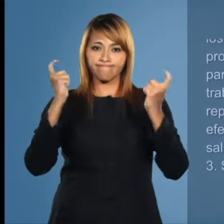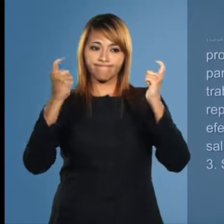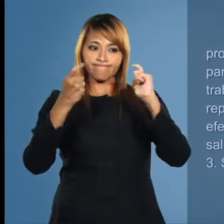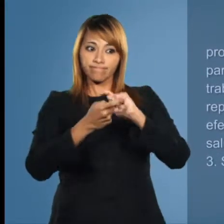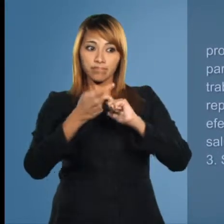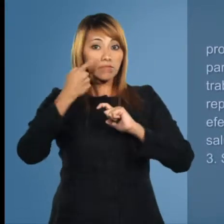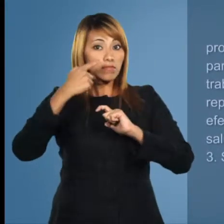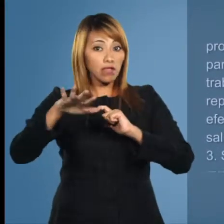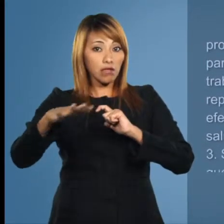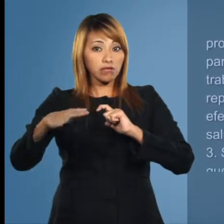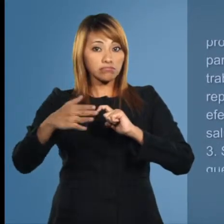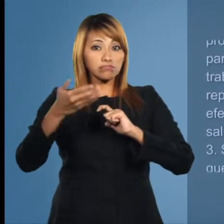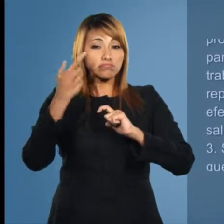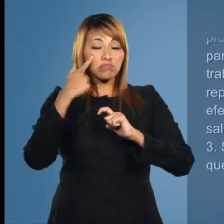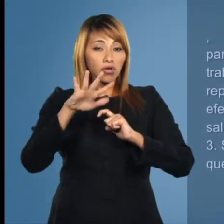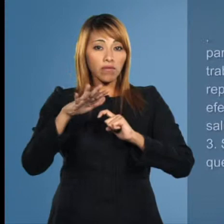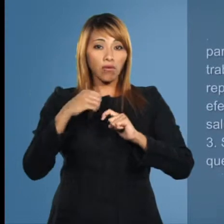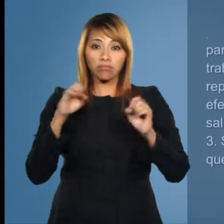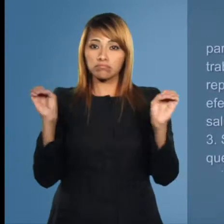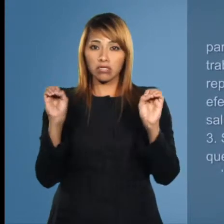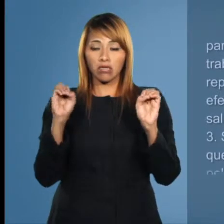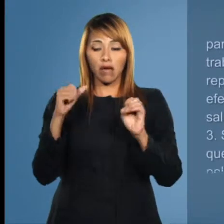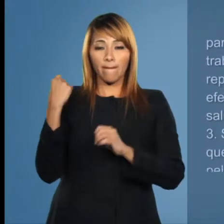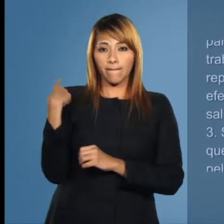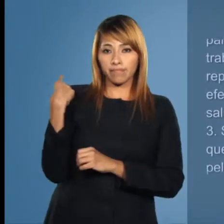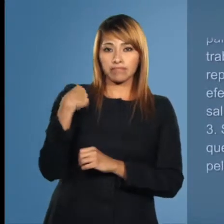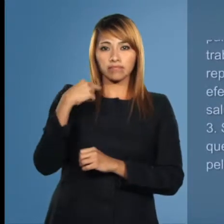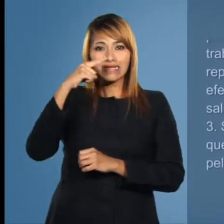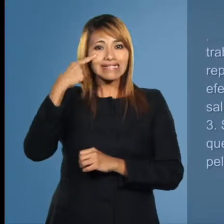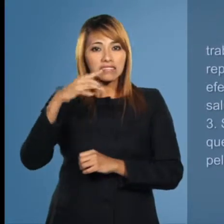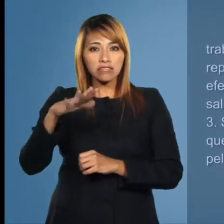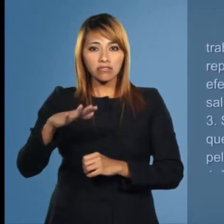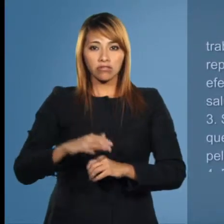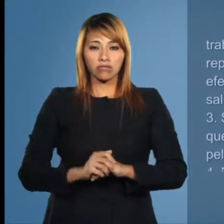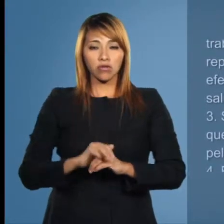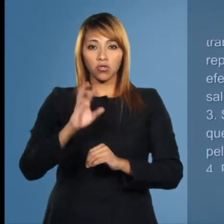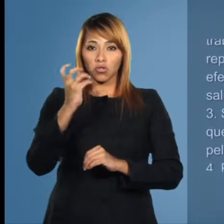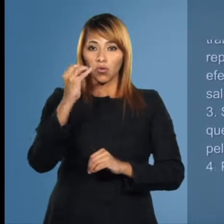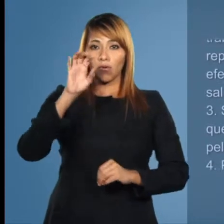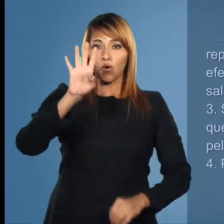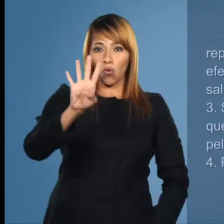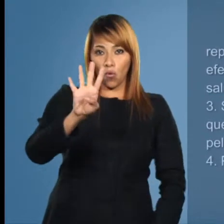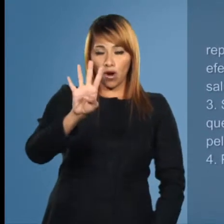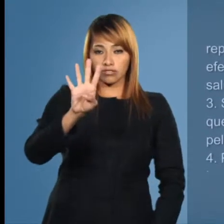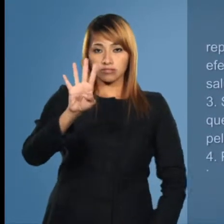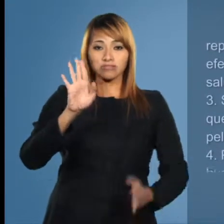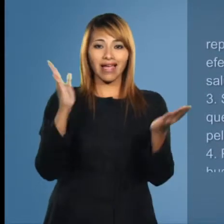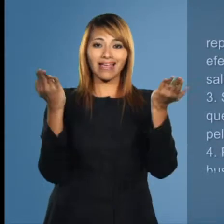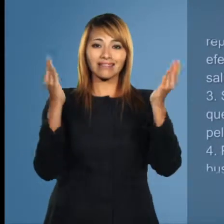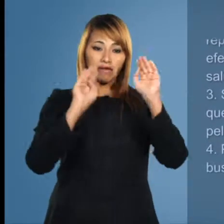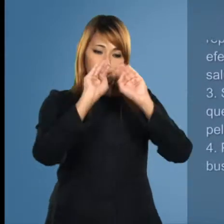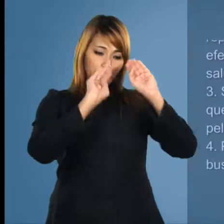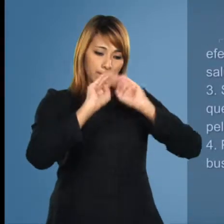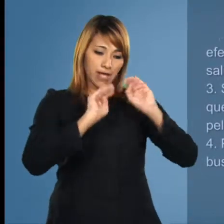Sustituir lo peligroso por lo que entrañe poco o ningún peligro. 4. Planificar la